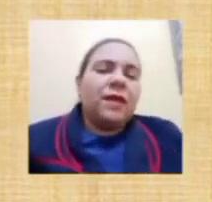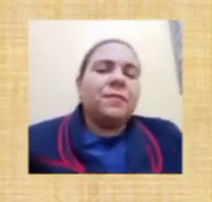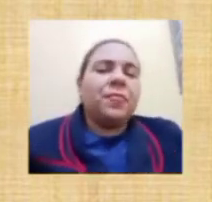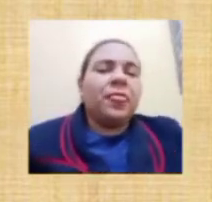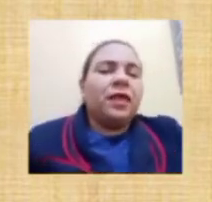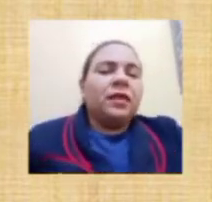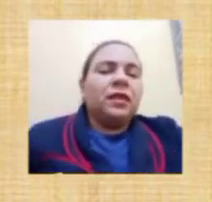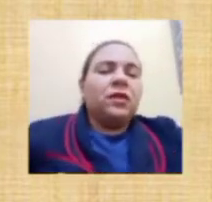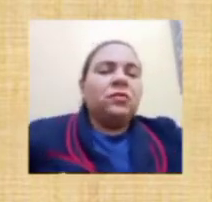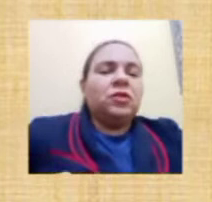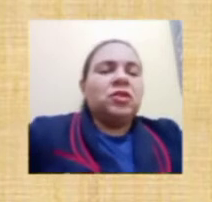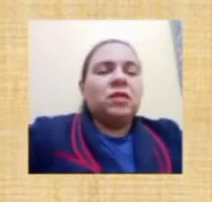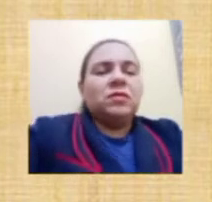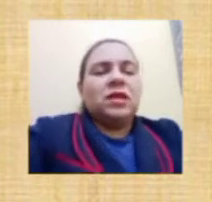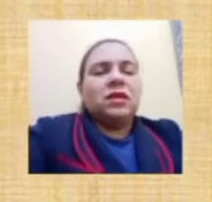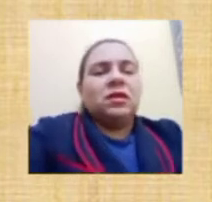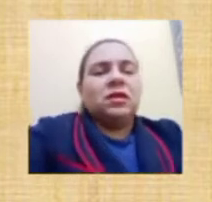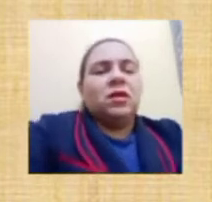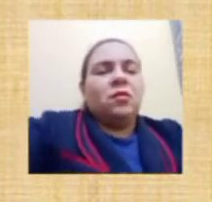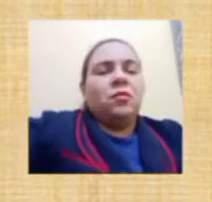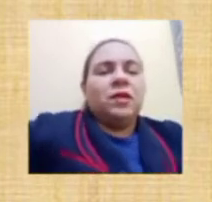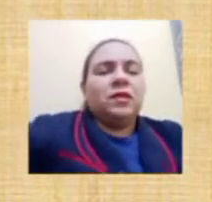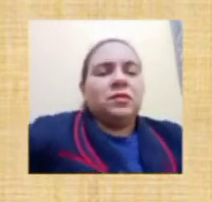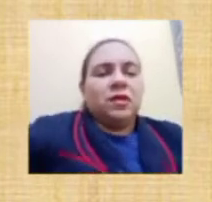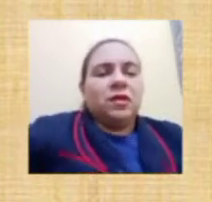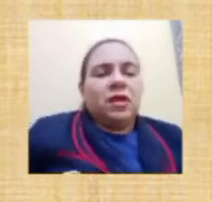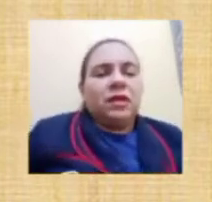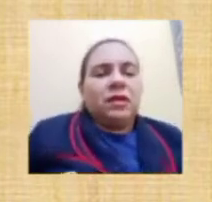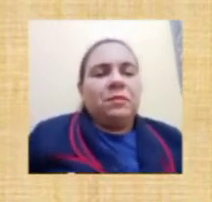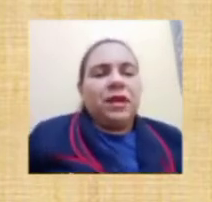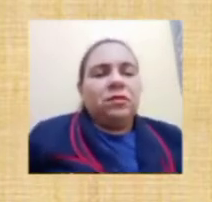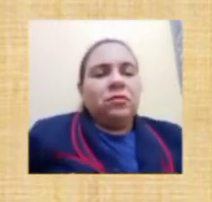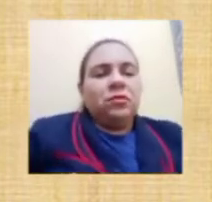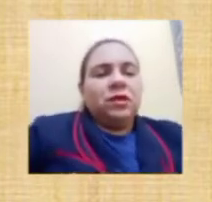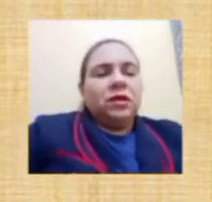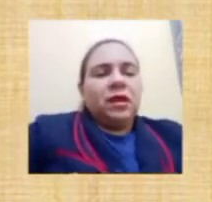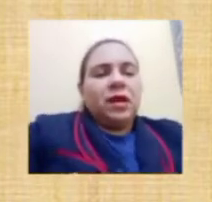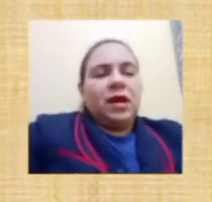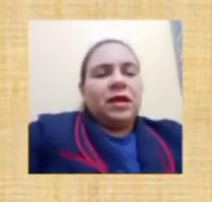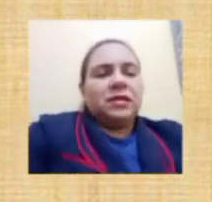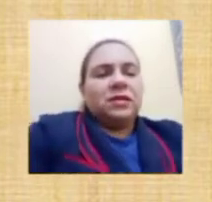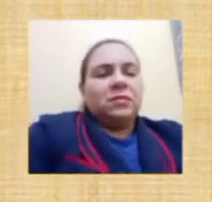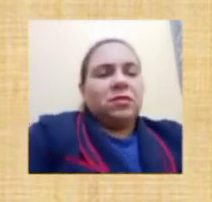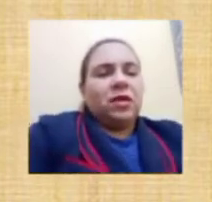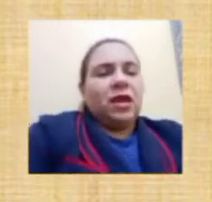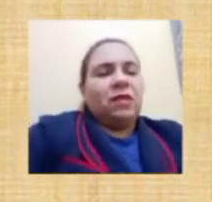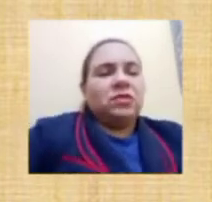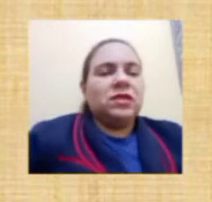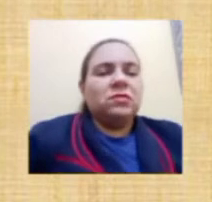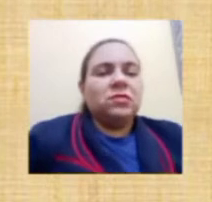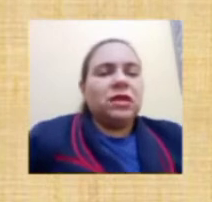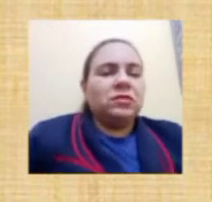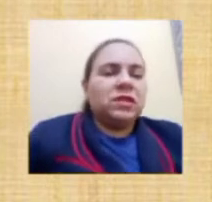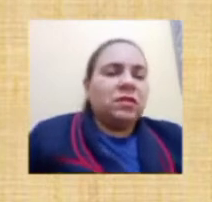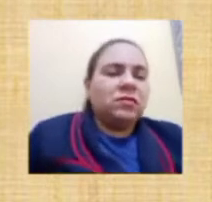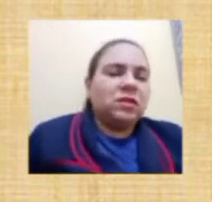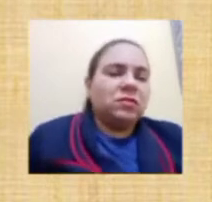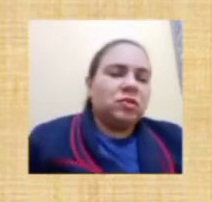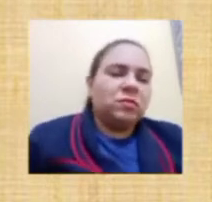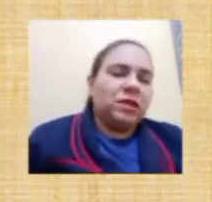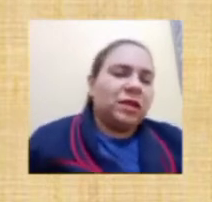temos aí o desenho de um freezer e a temperatura aí ao lado, né, que eu coloquei, menos